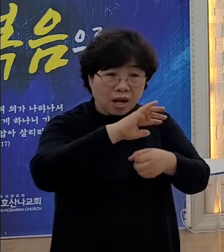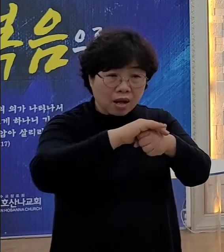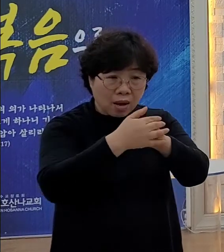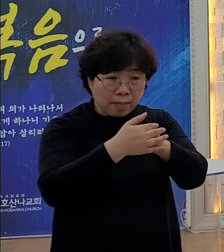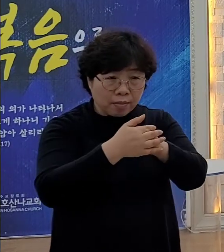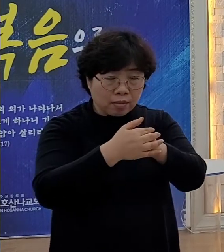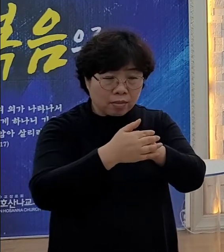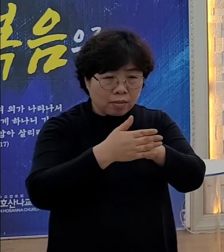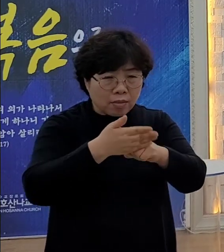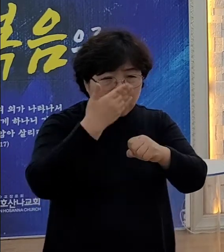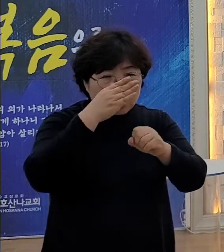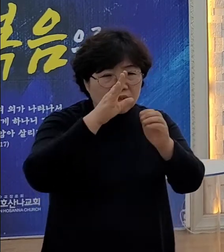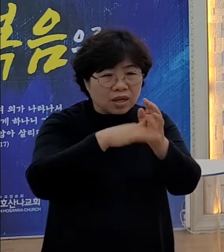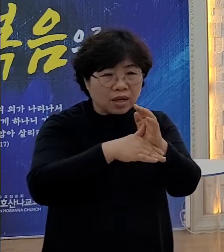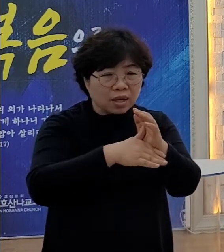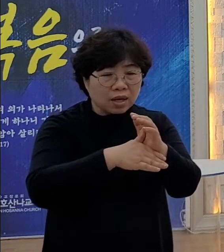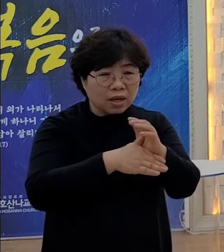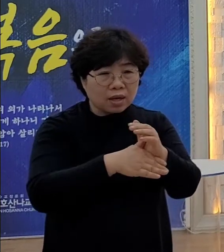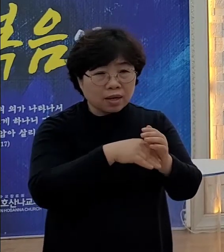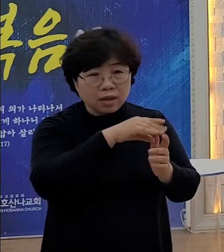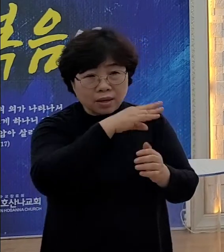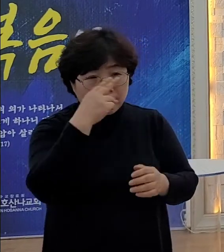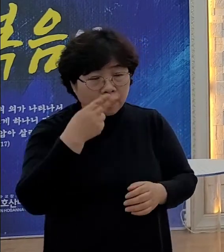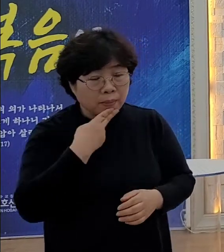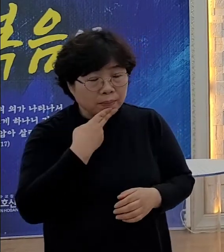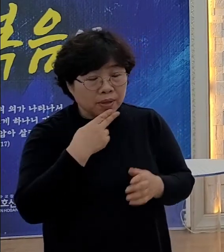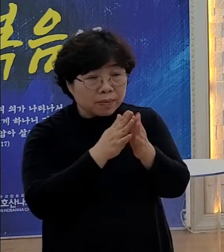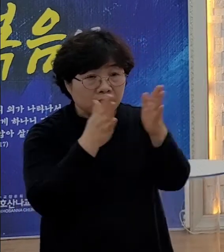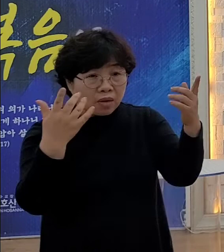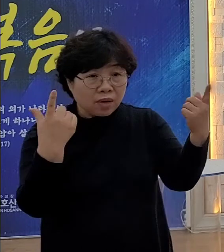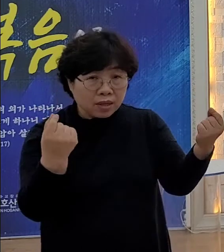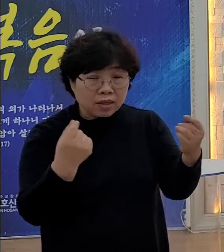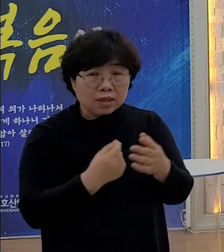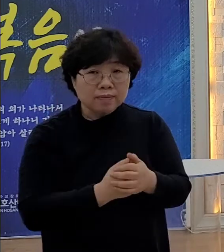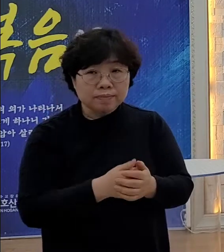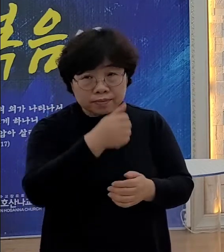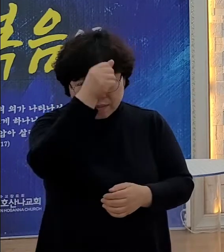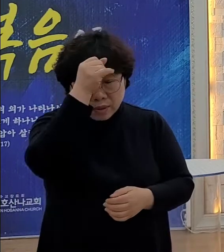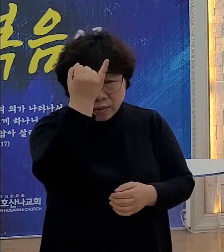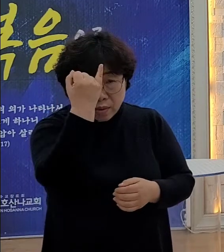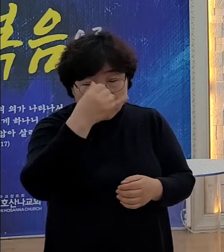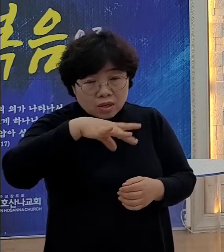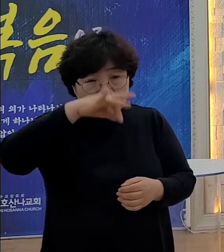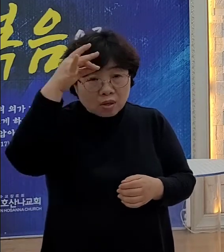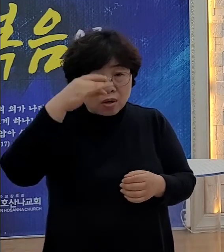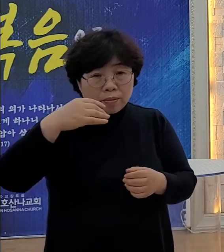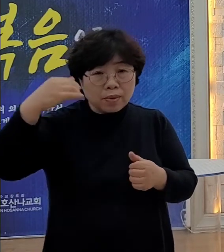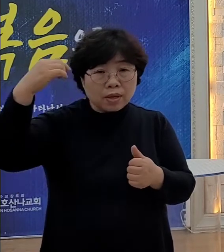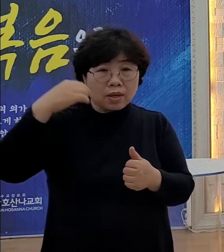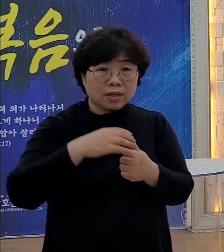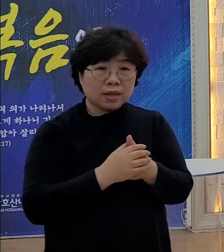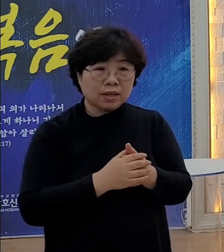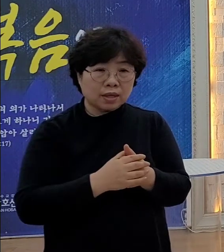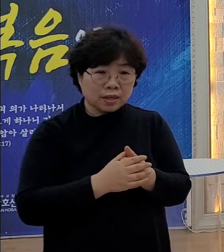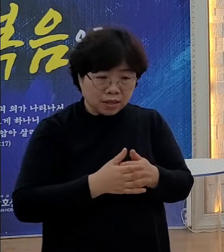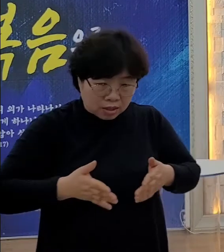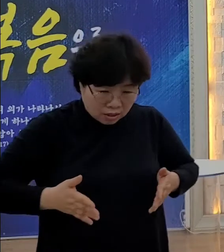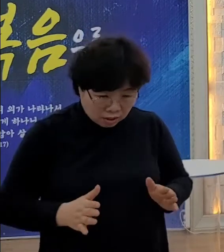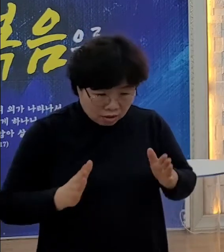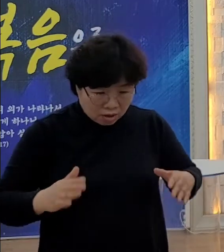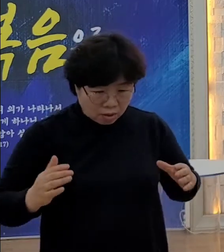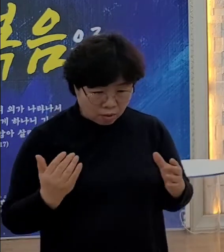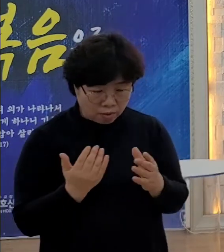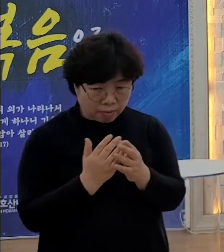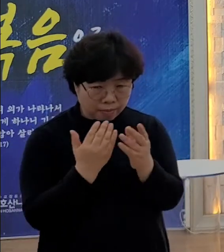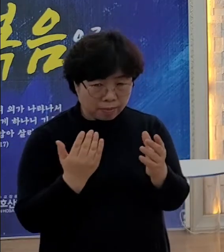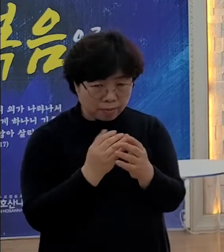출발이에요. 왜냐하면 아담과 하와가 처음에 에덴 동산에서 어떤 사명을 받았어요? 생육하고